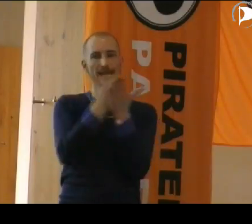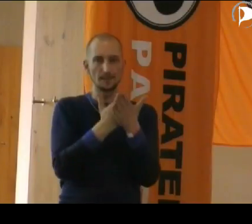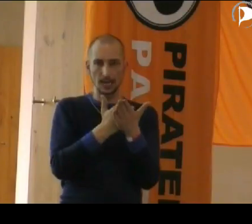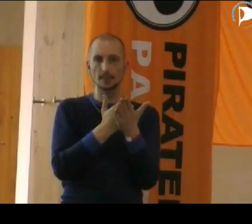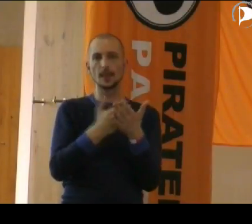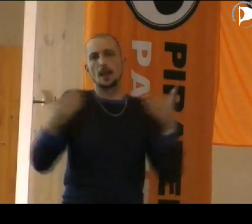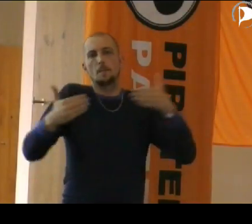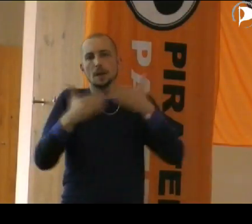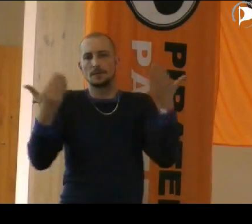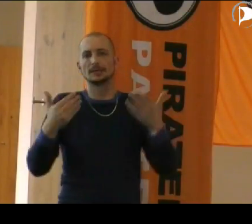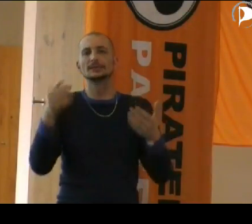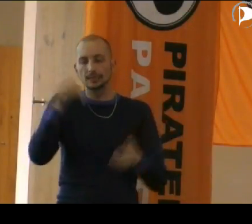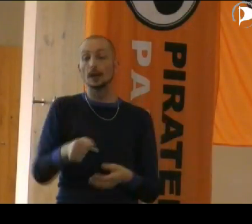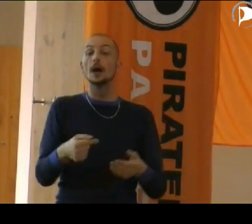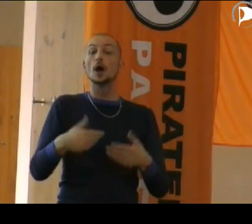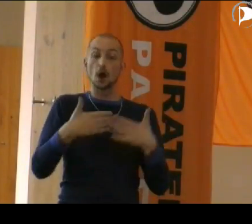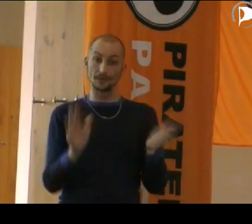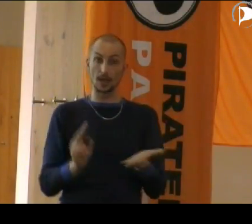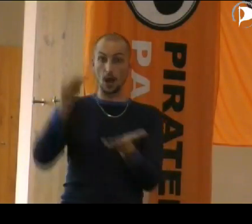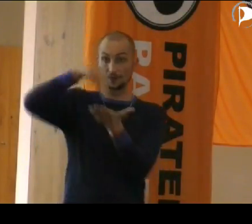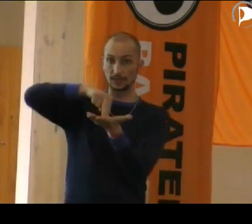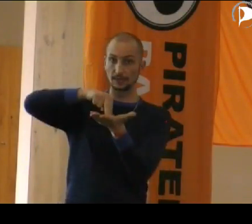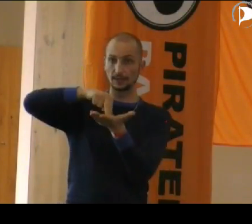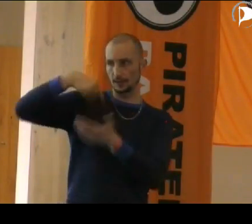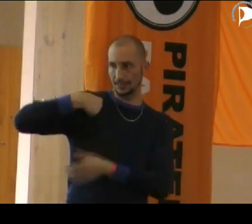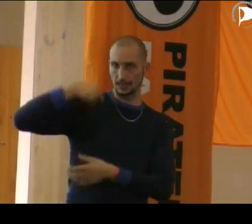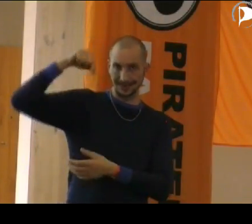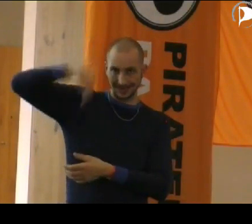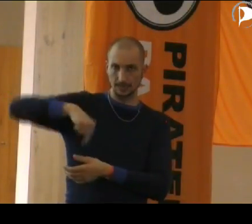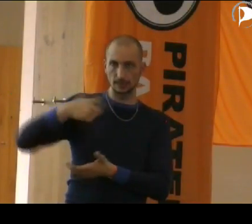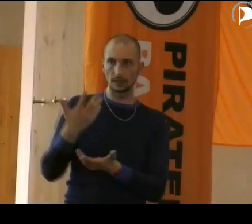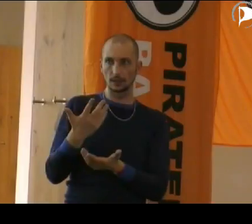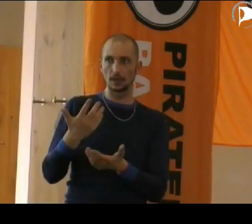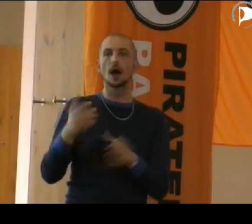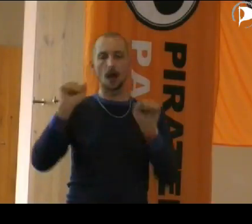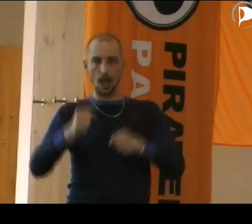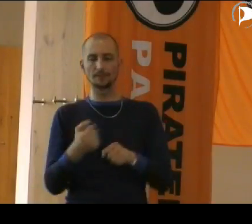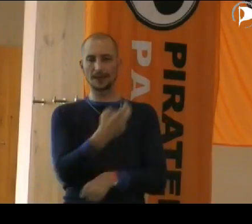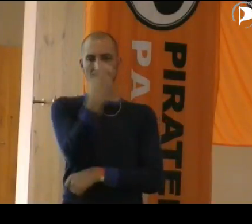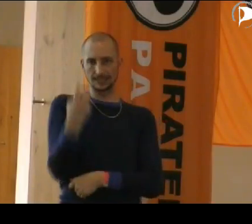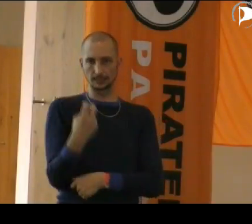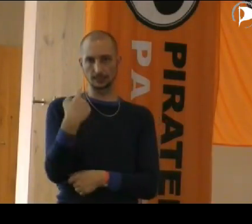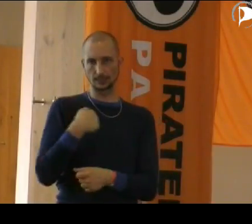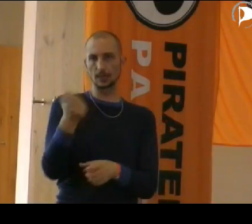eben auch keine öffentlichen auftritte zu machen als ich das jetzt im amt kann als beisitzerin gemacht habe ich